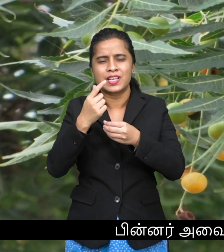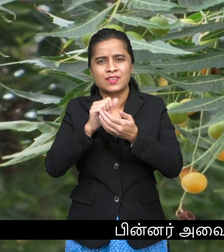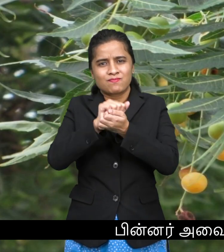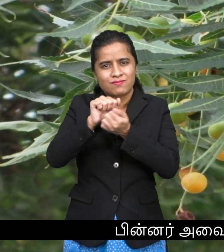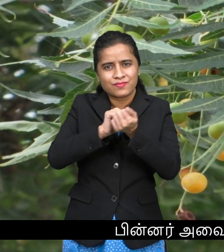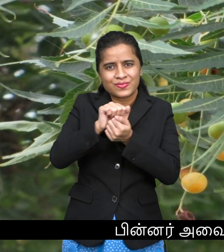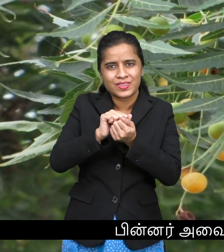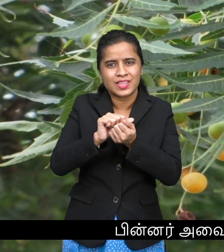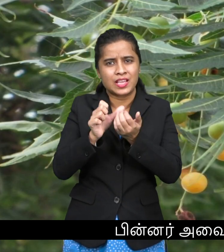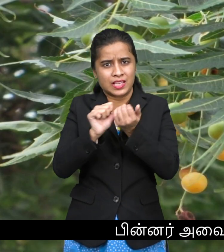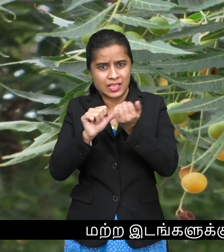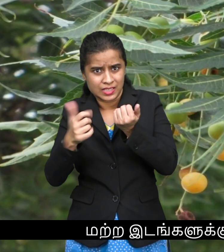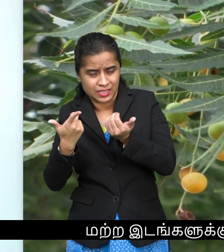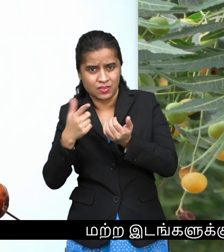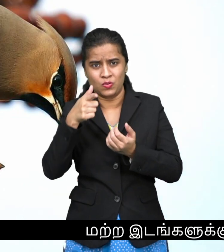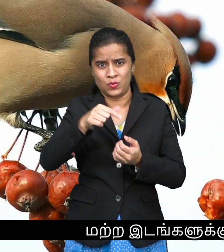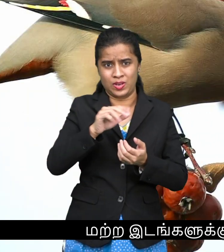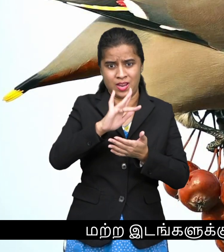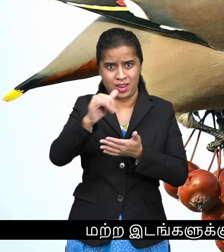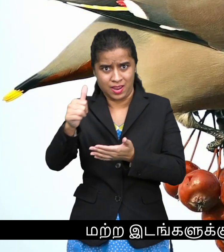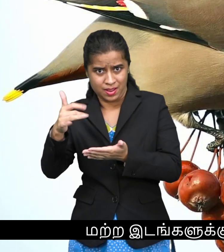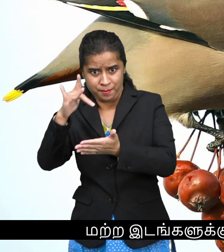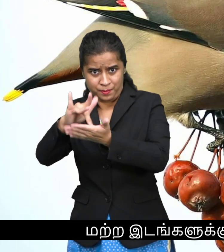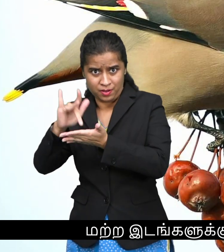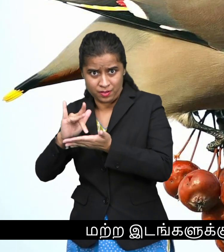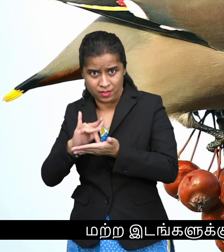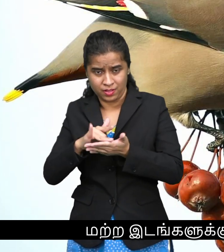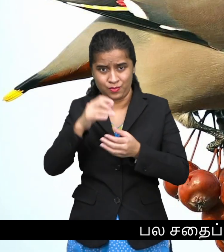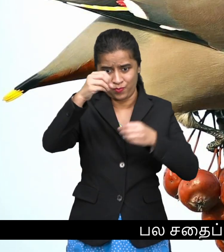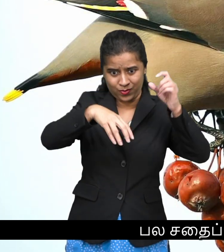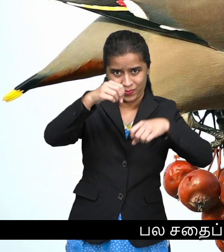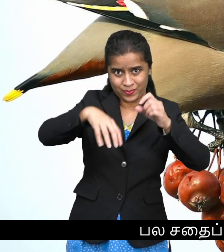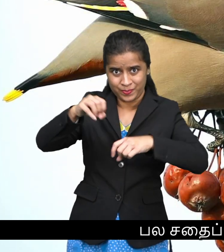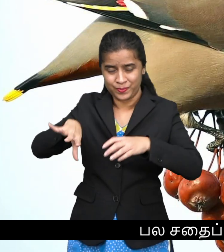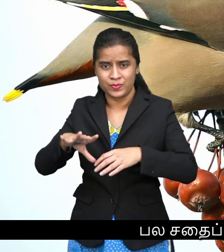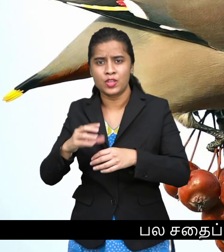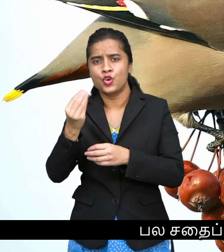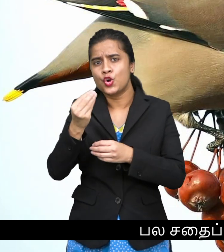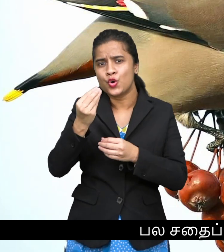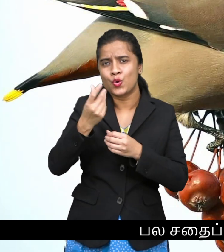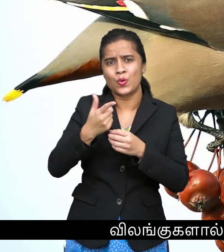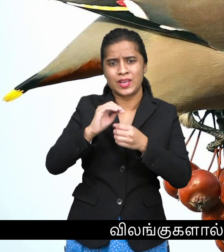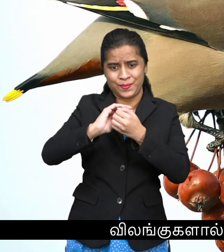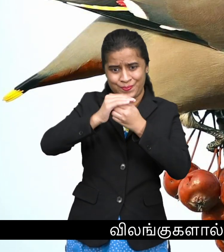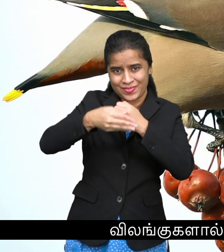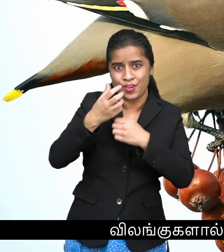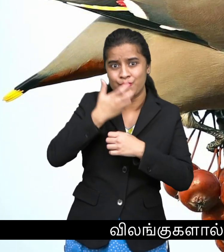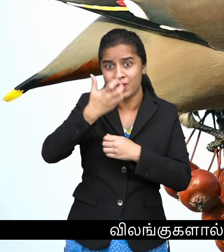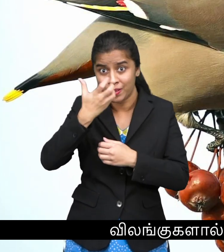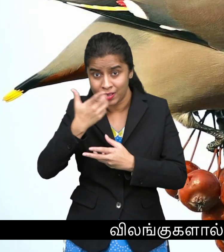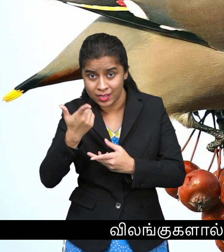பின்னர் அவை பறவை எச்சங்களாக மற்ற இடங்களுக்கு சிதறடிக்கப்படுகின்றன. பல சதை பற்றுள்ள பழங்கள்